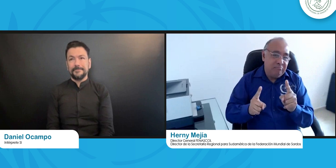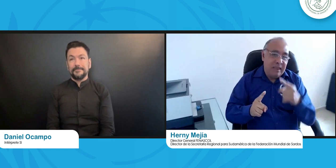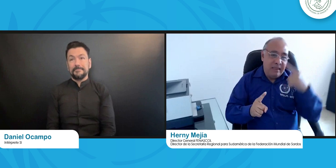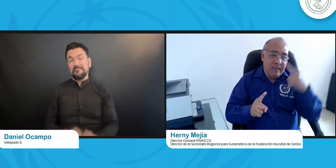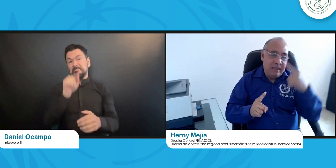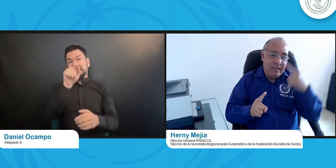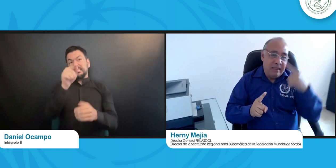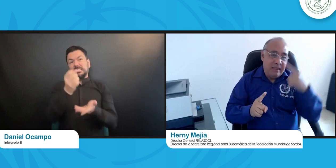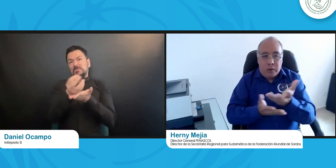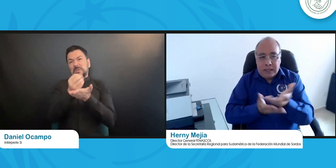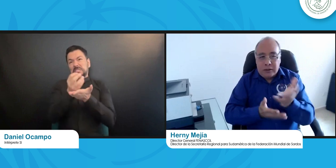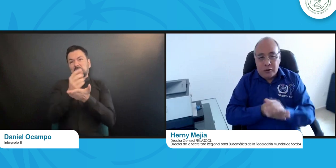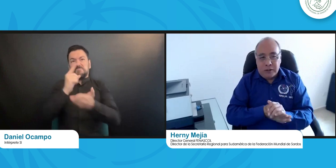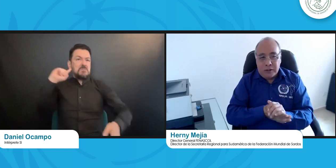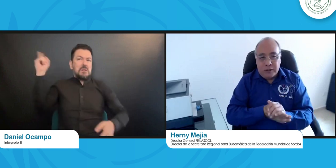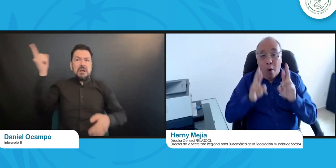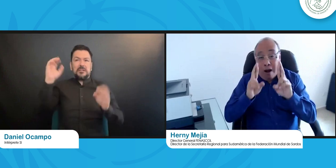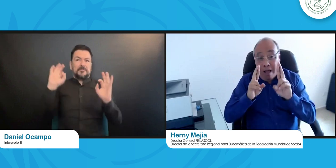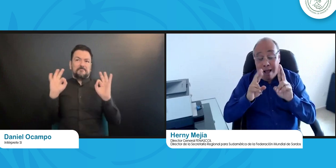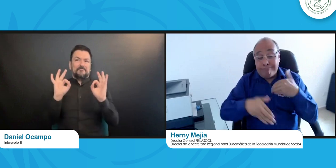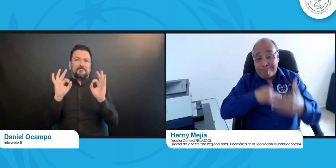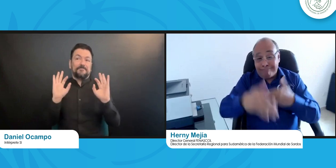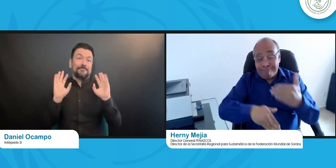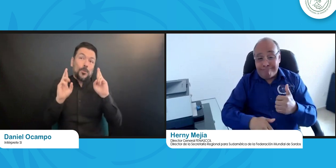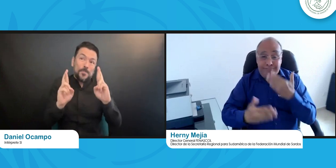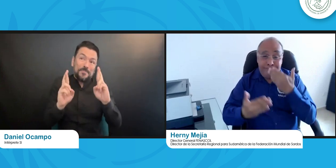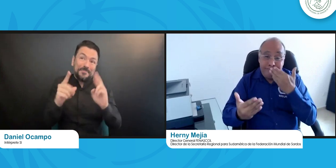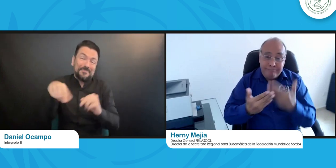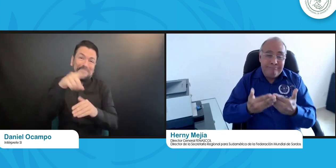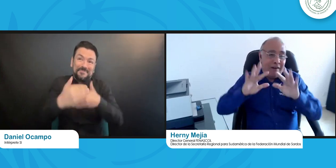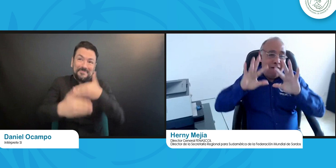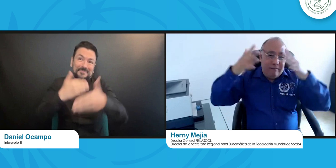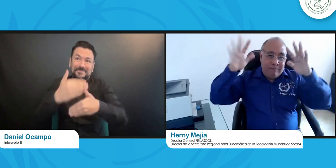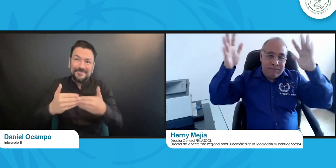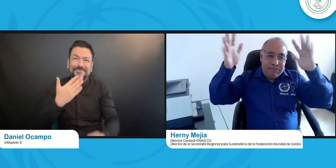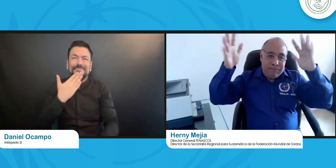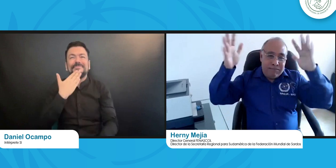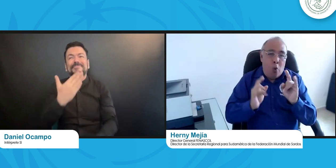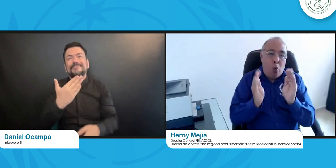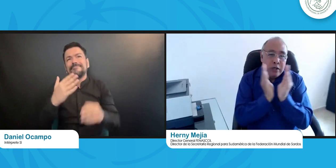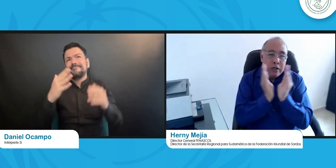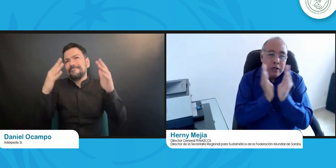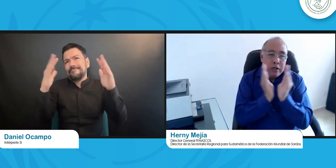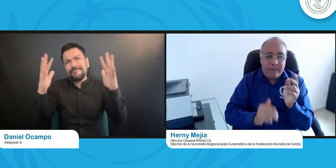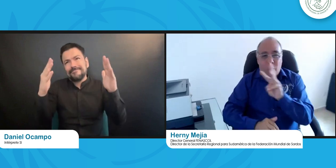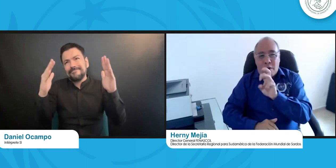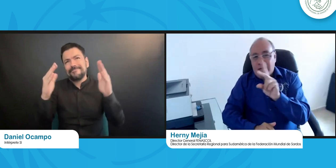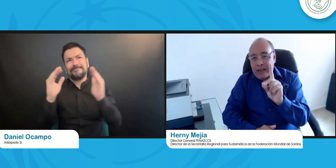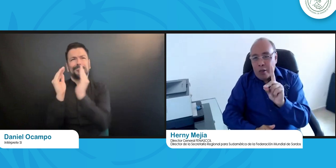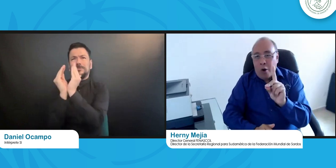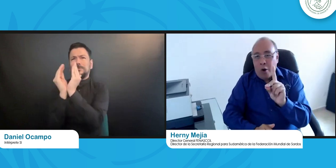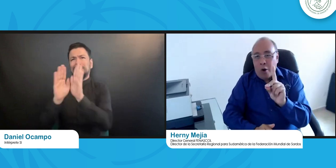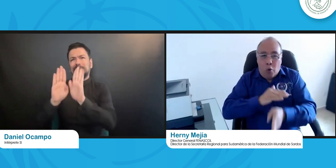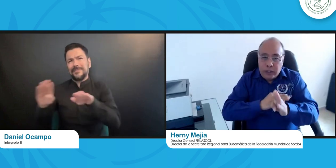Es eso a nivel general lo que quería mencionar, desafíos y recomendaciones. Ojalá podamos seguir trabajando con esto